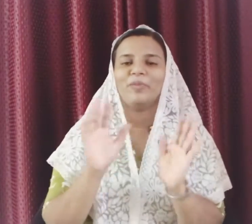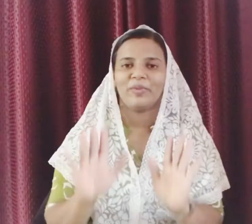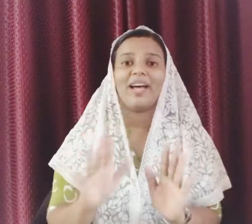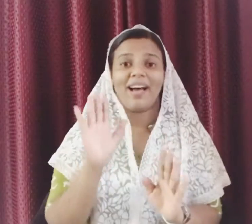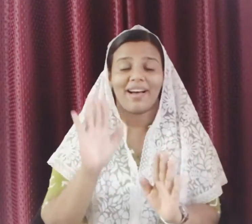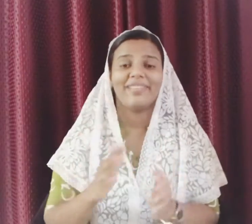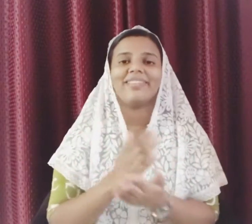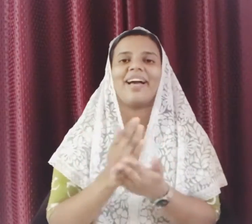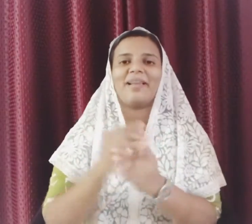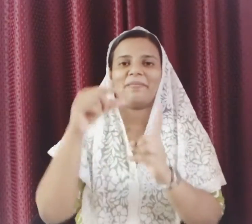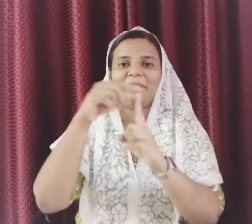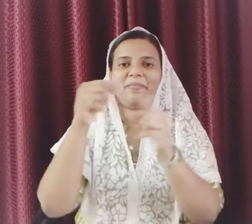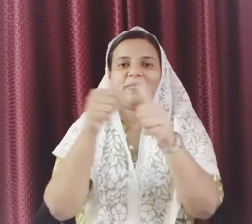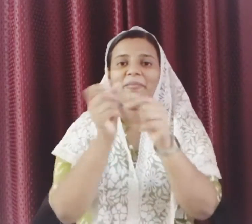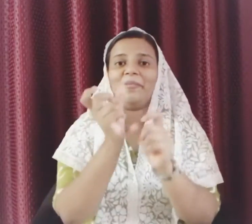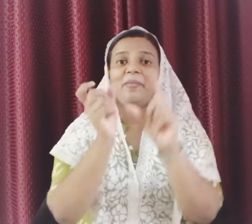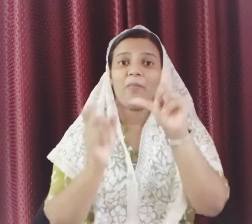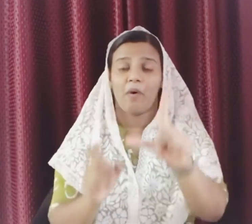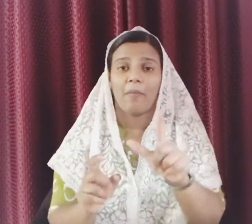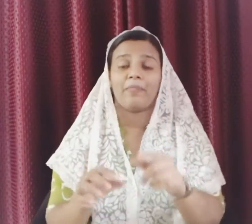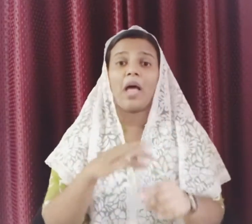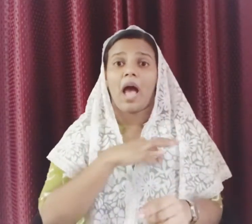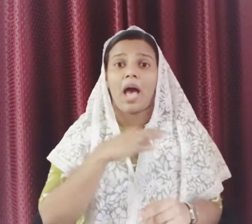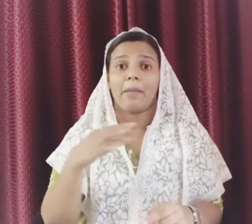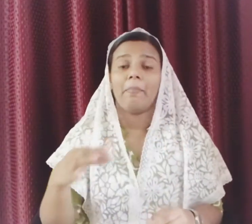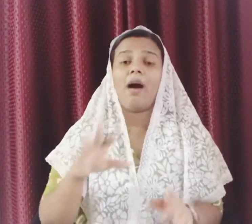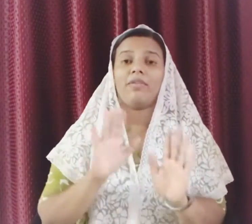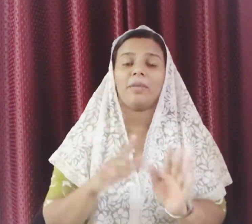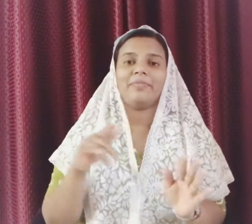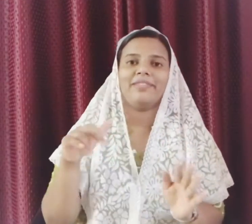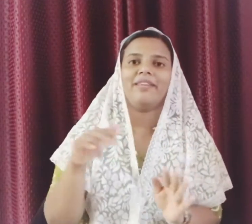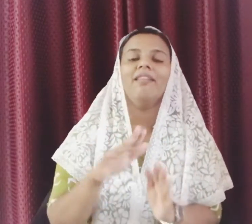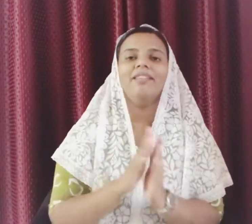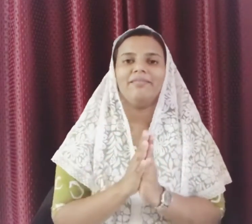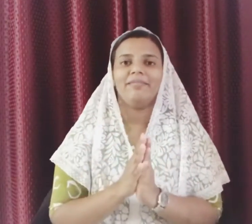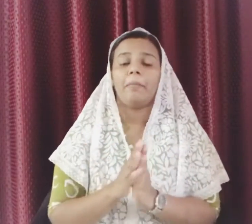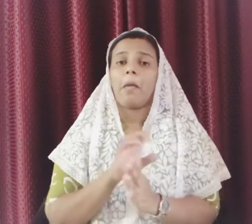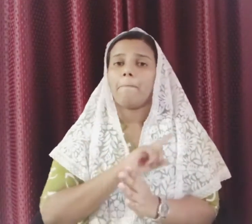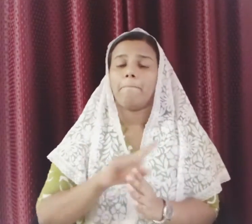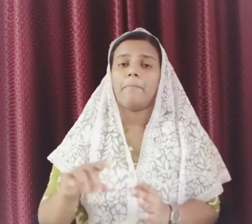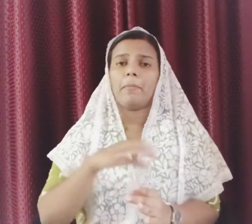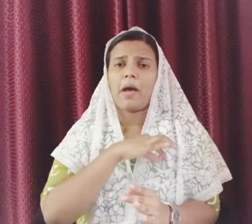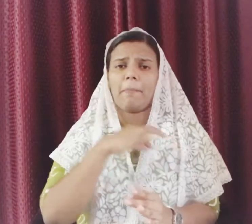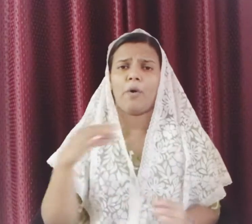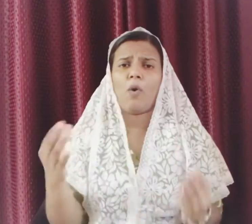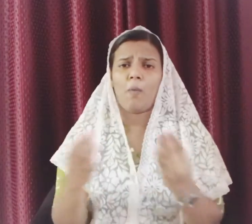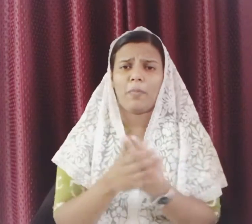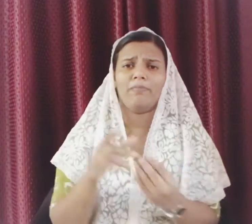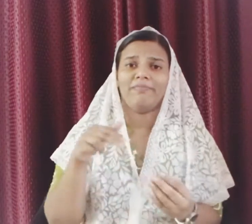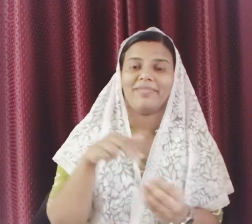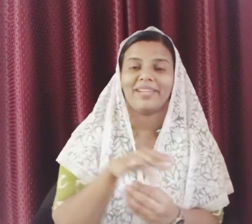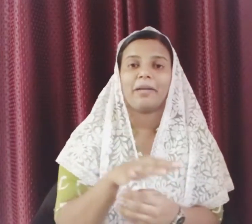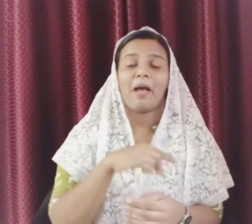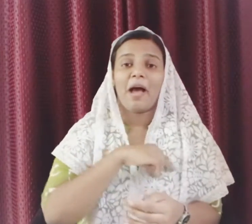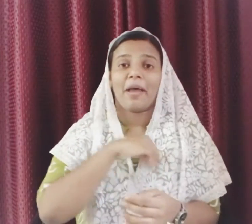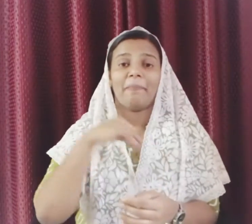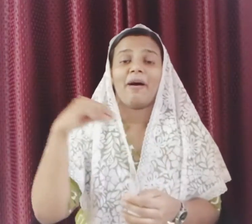ആ പൗലോസ് അപ്പോസ്തലൻ പറഞ്ഞ് ആത്മാവിനാൽ നടത്തപ്പെടുന്നവർ. അപ്പോൾ എന്തുവാ, എപ്പോഴും ആത്മാവിനോട് സംസാരിച്ച് ആത്മാവ് നമ്മളെ നടത്തുമ്പോൾ